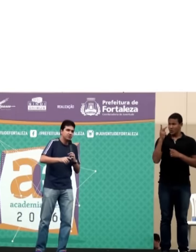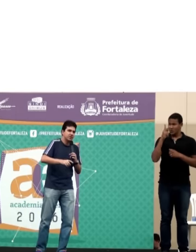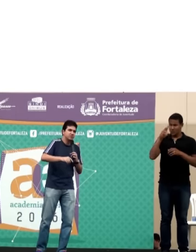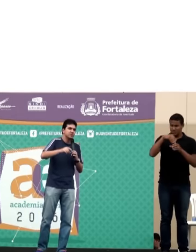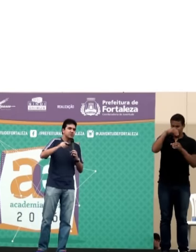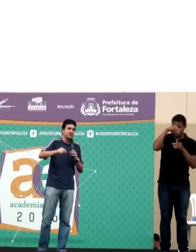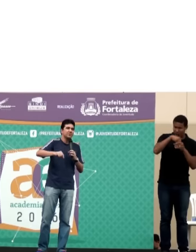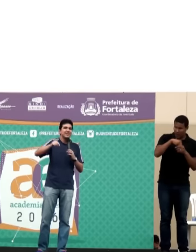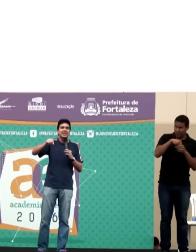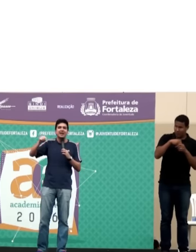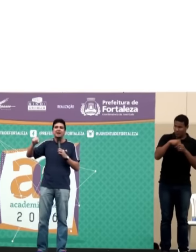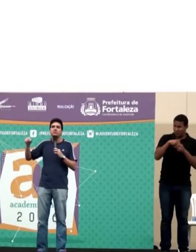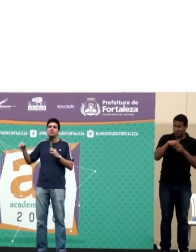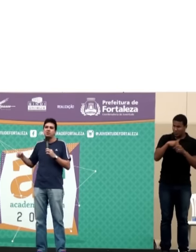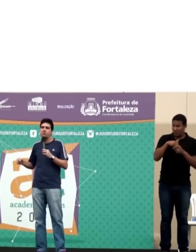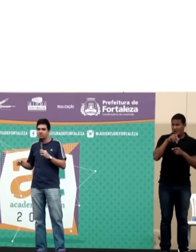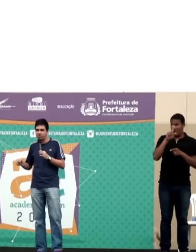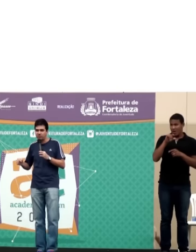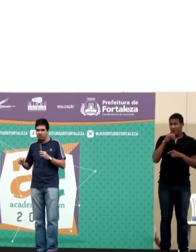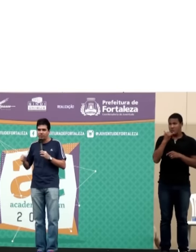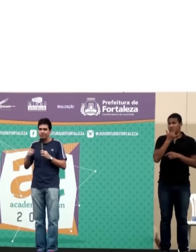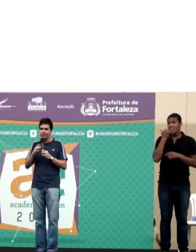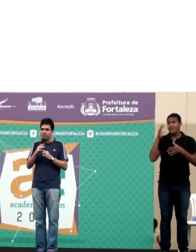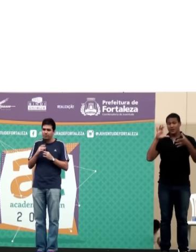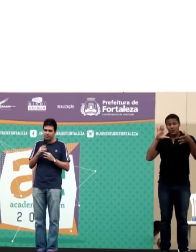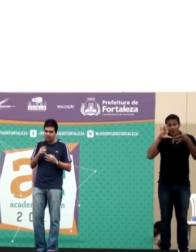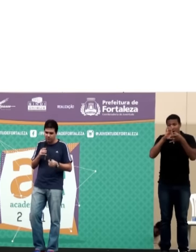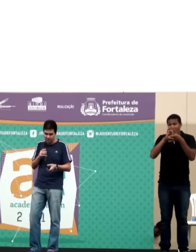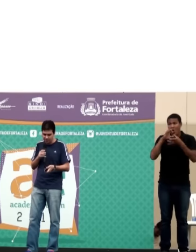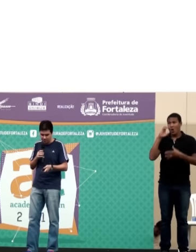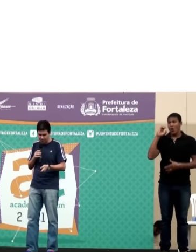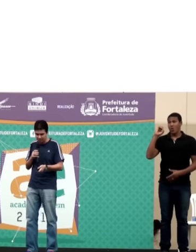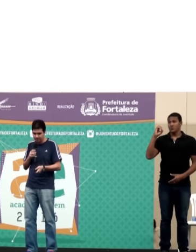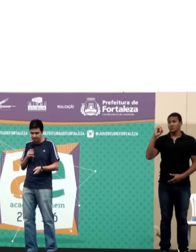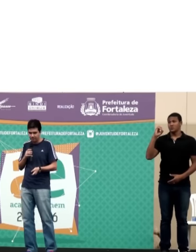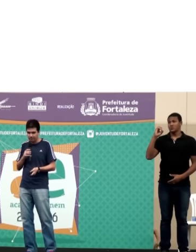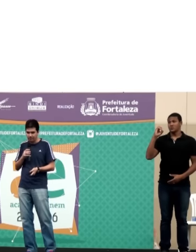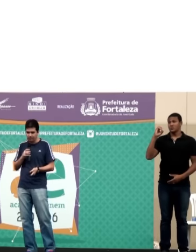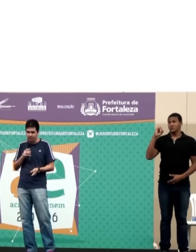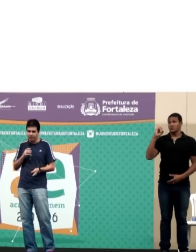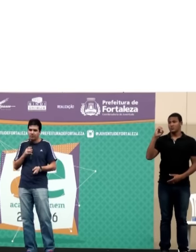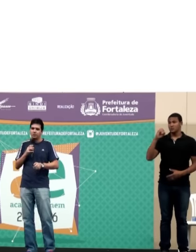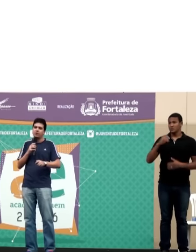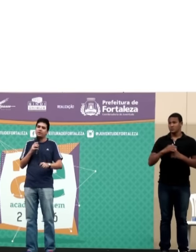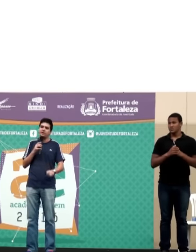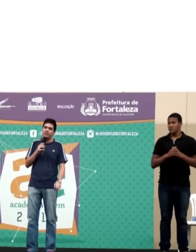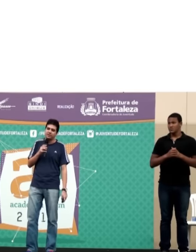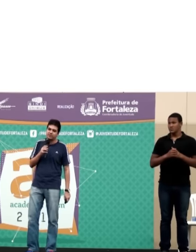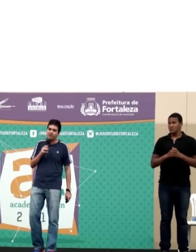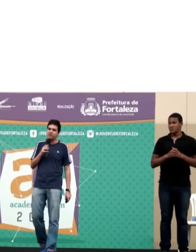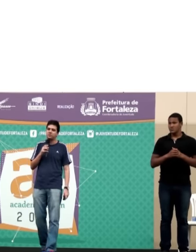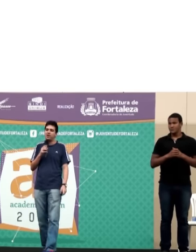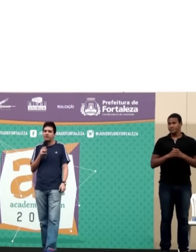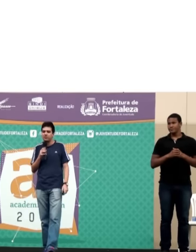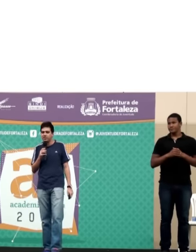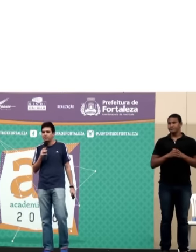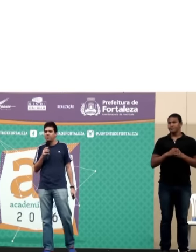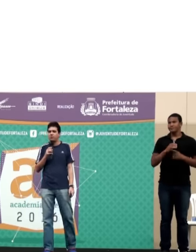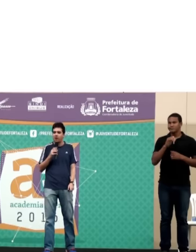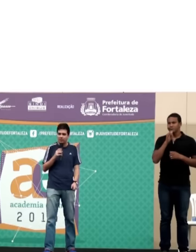os hidrogênios que estão ligados ao oxigênio. Então, vamos ver aqui um exemplo. Olha aí, esse